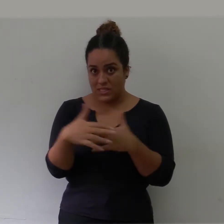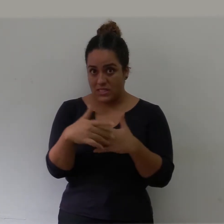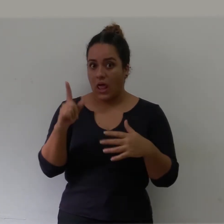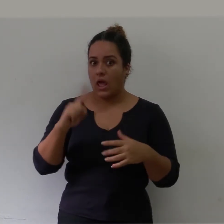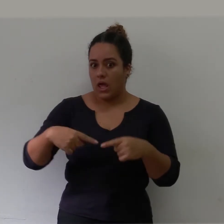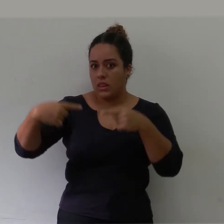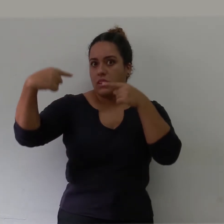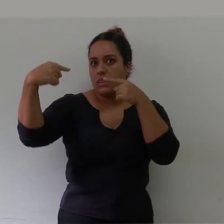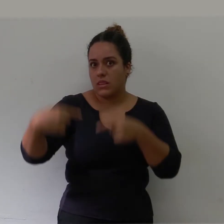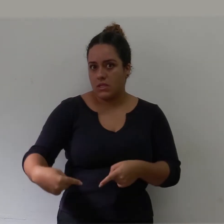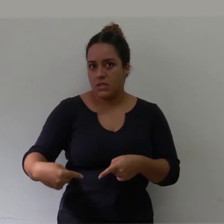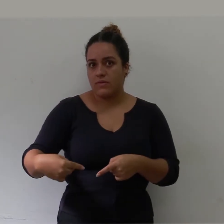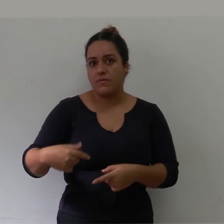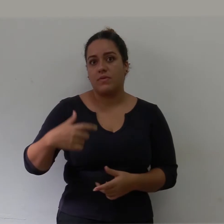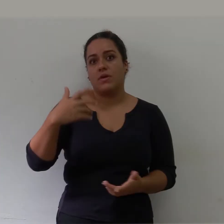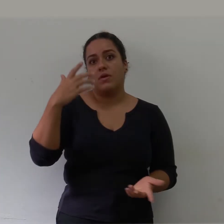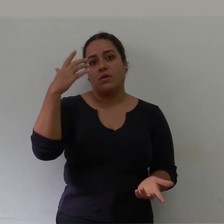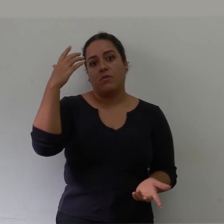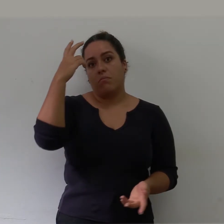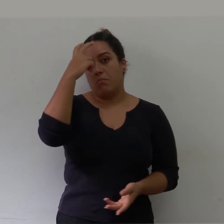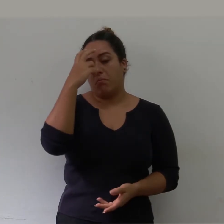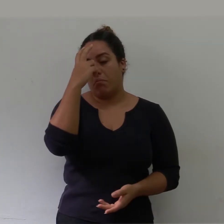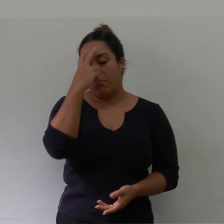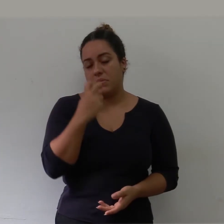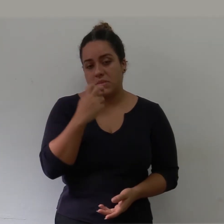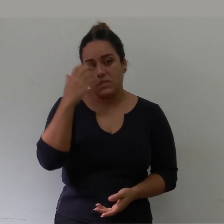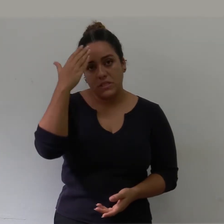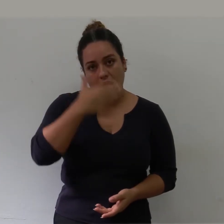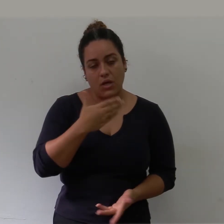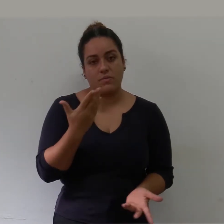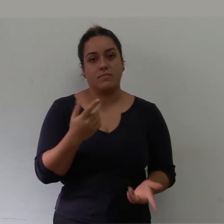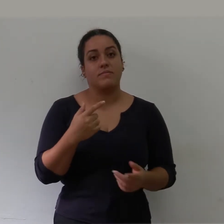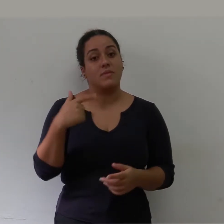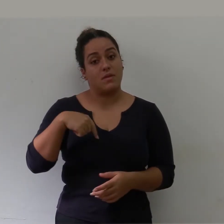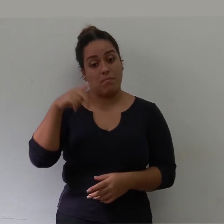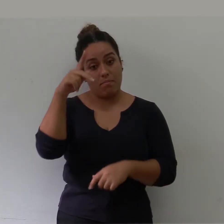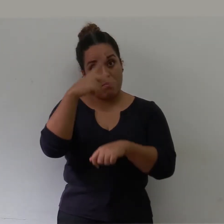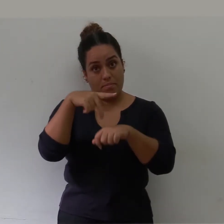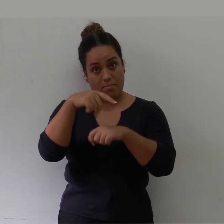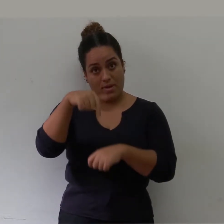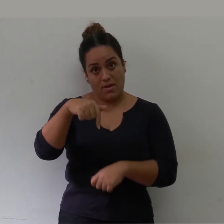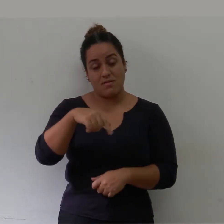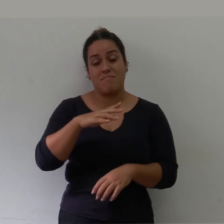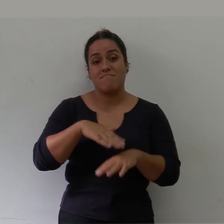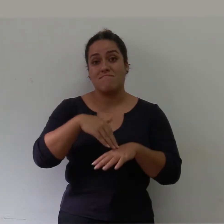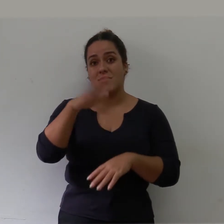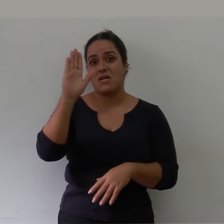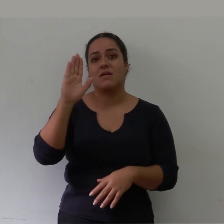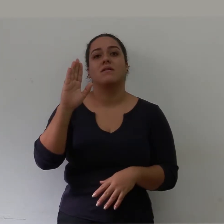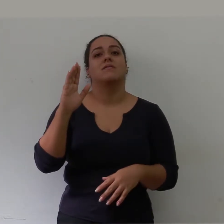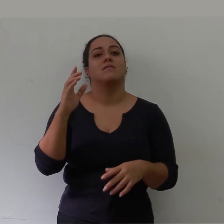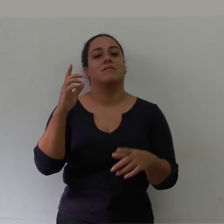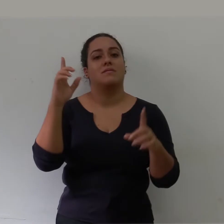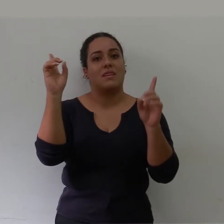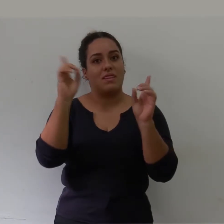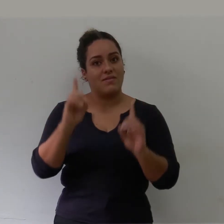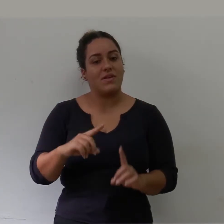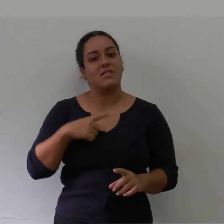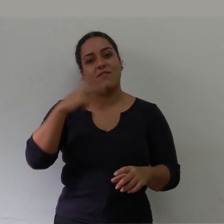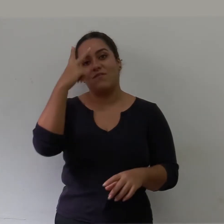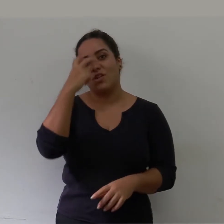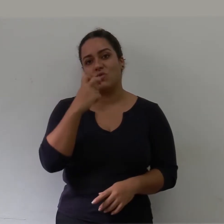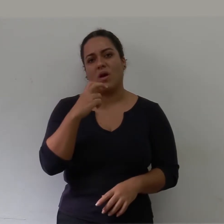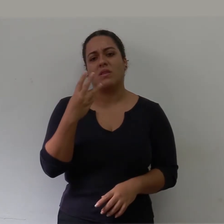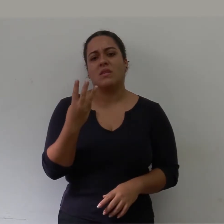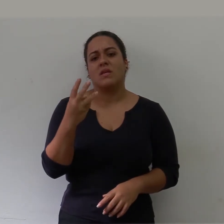quem não enxerga ou tem baixa visão. No país, a deficiência mais frequente é a visual, atinge cerca